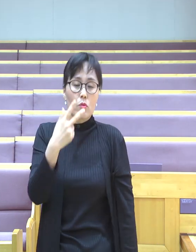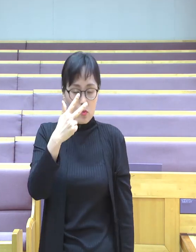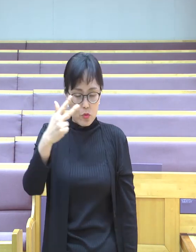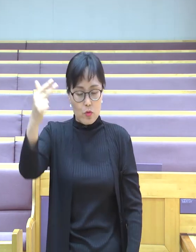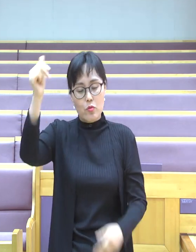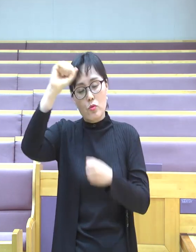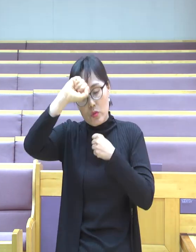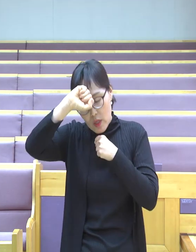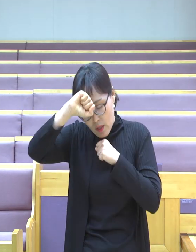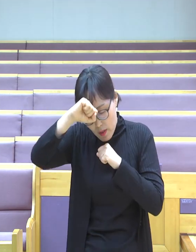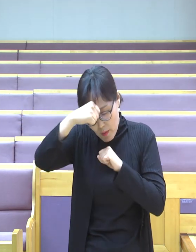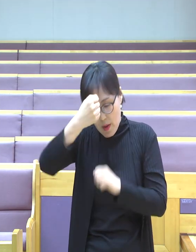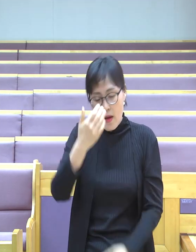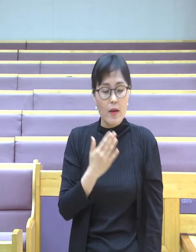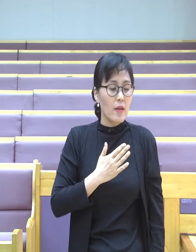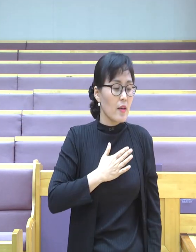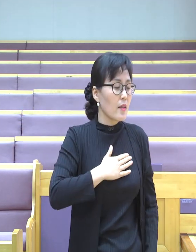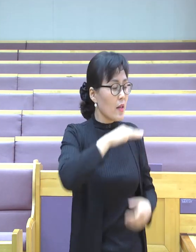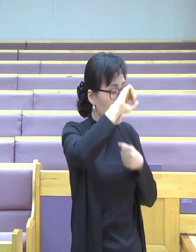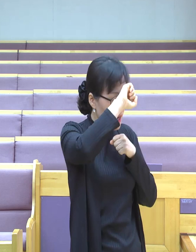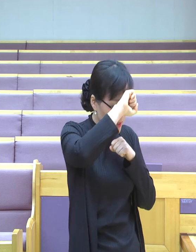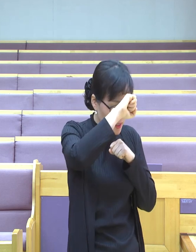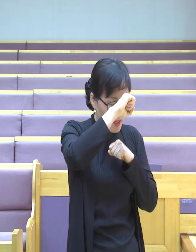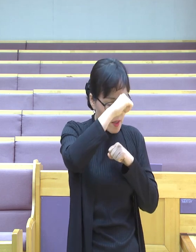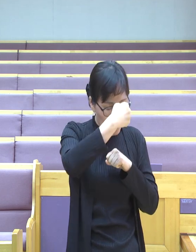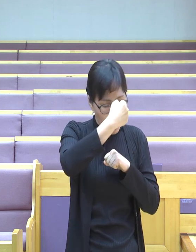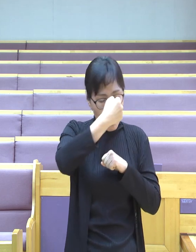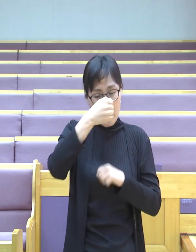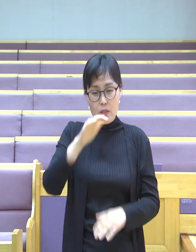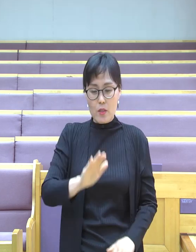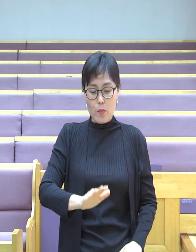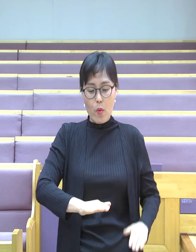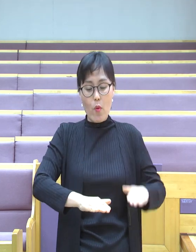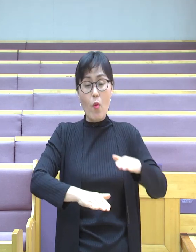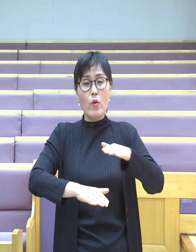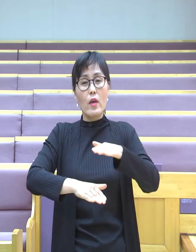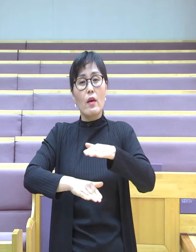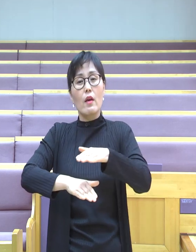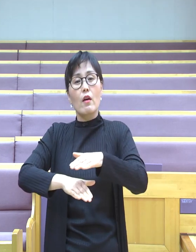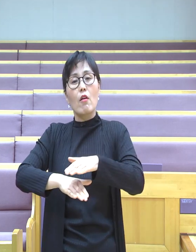또 주의 발에 나의 발을